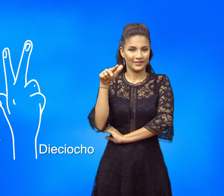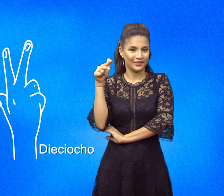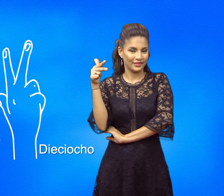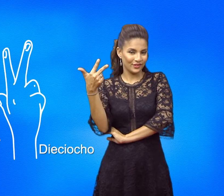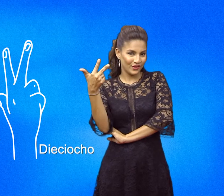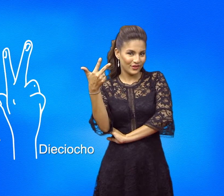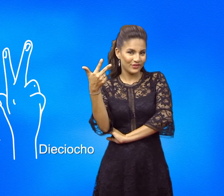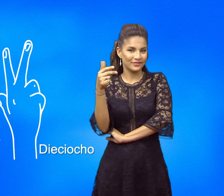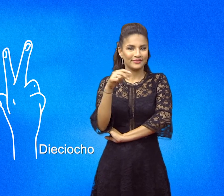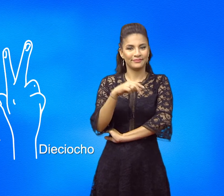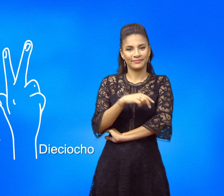18